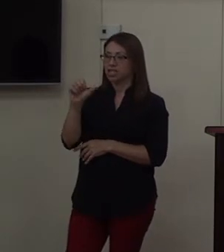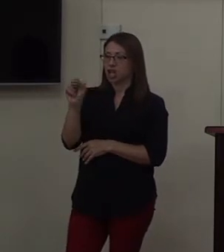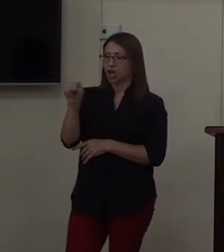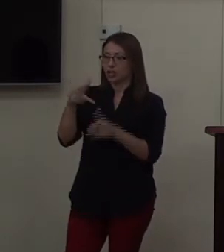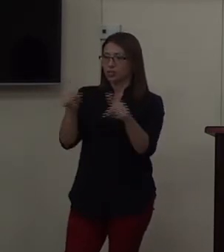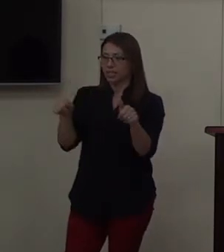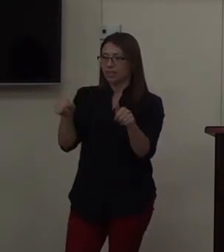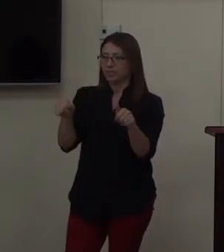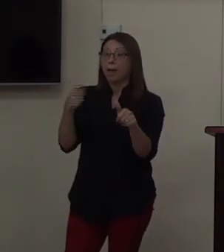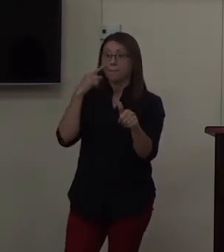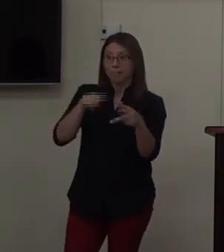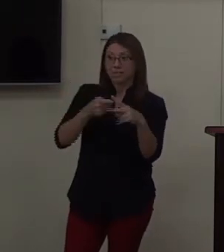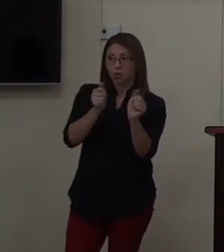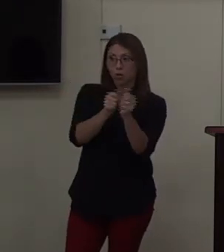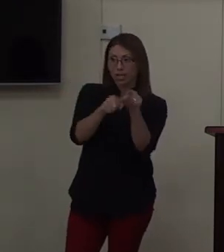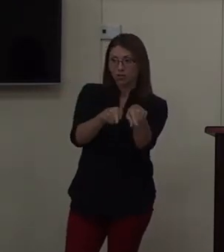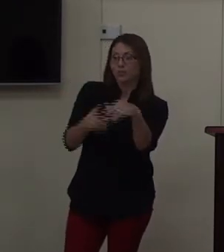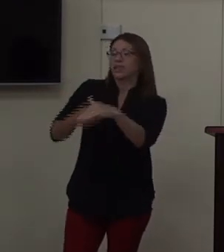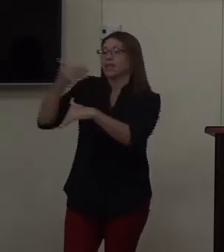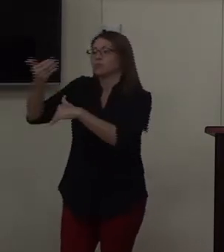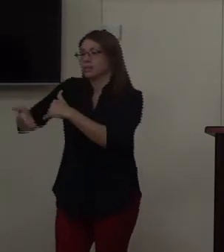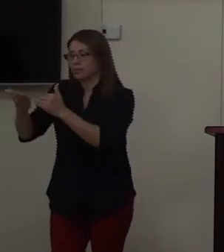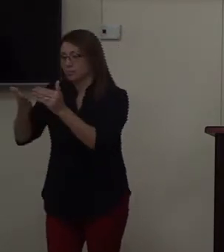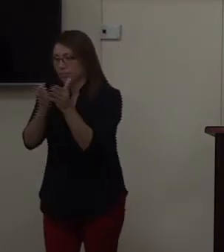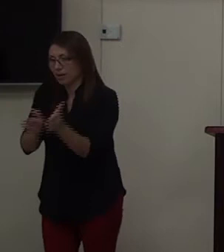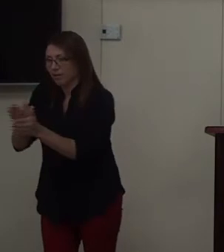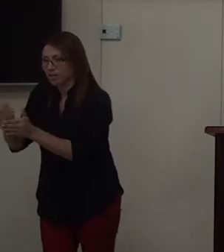luego pasamos a planificación léxica.